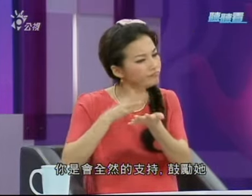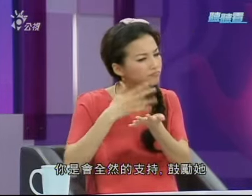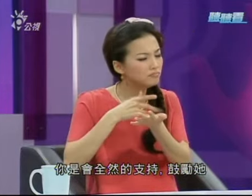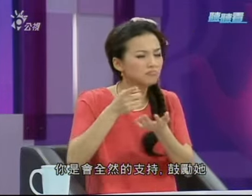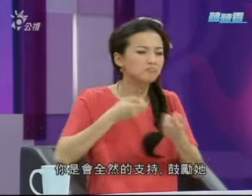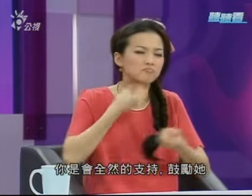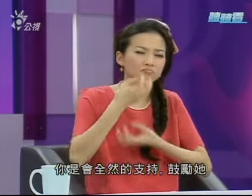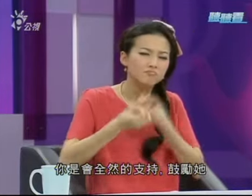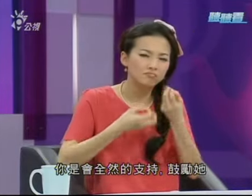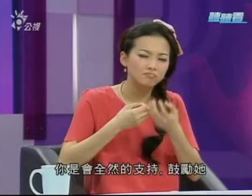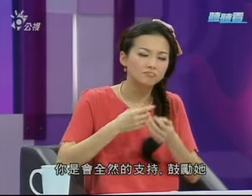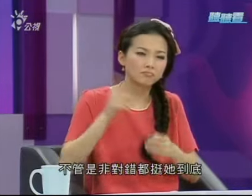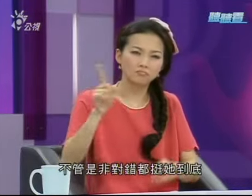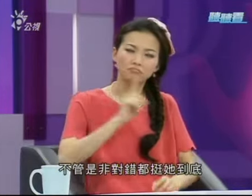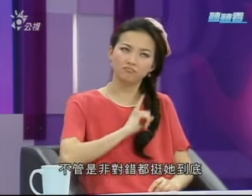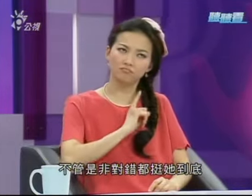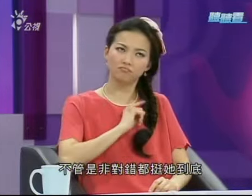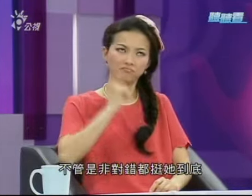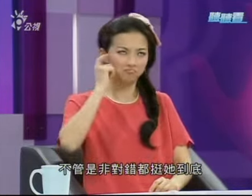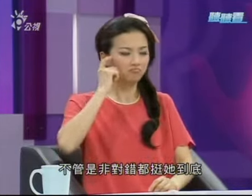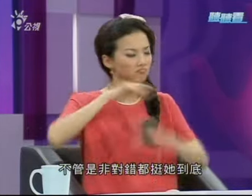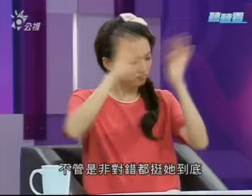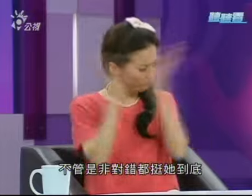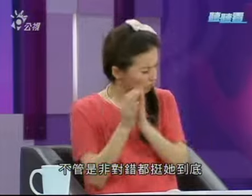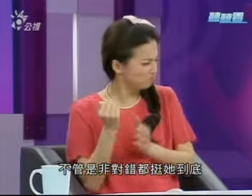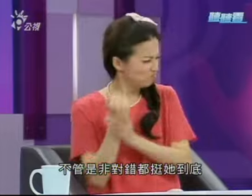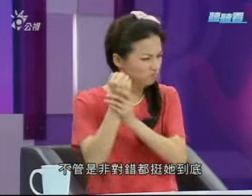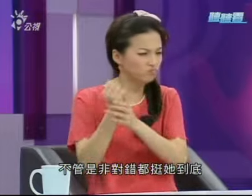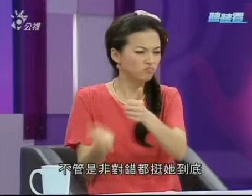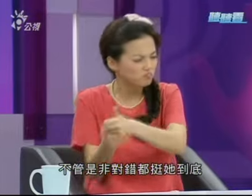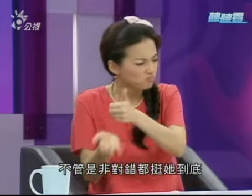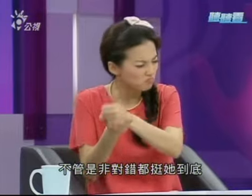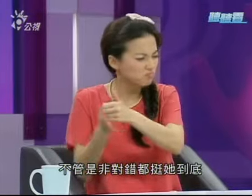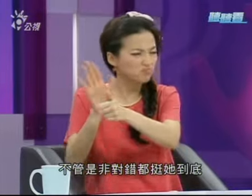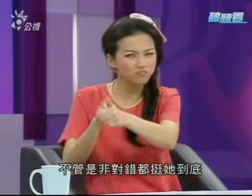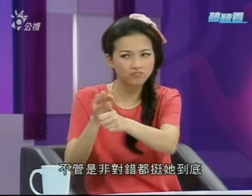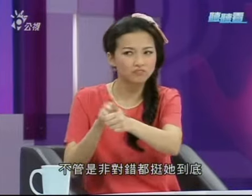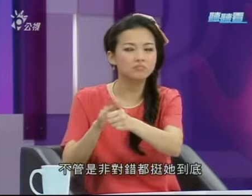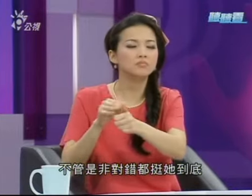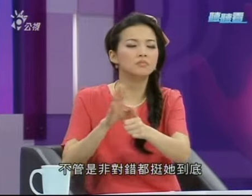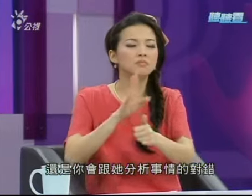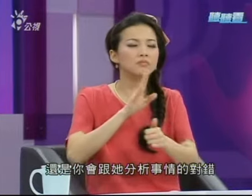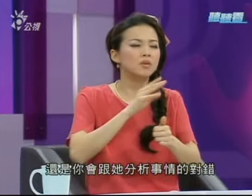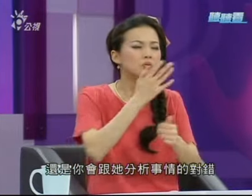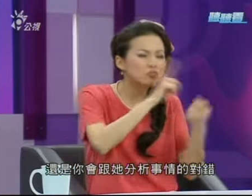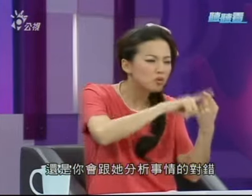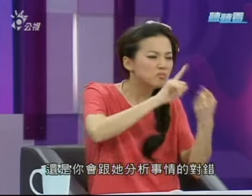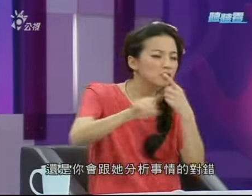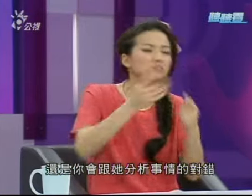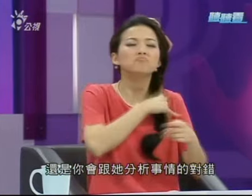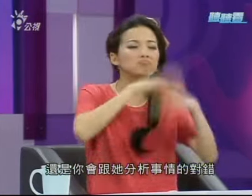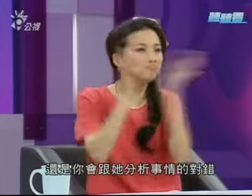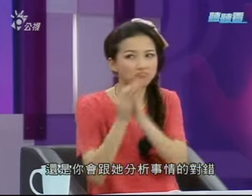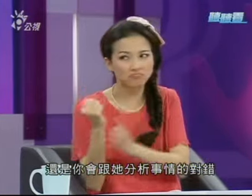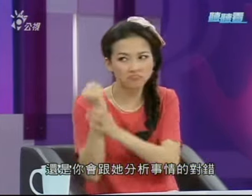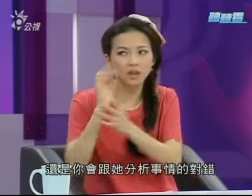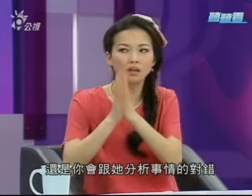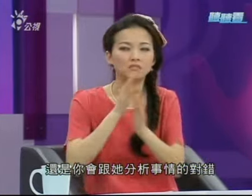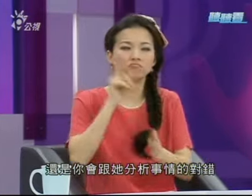鼓励她不管是非对错都挺她到底还是你会跟她分析事情的